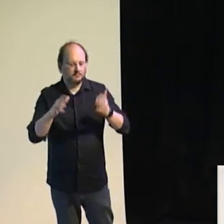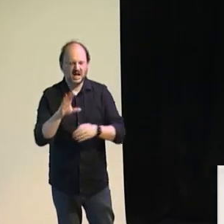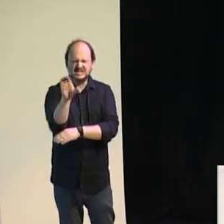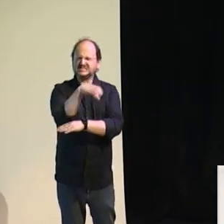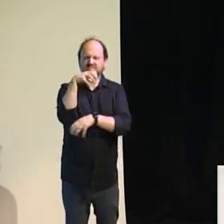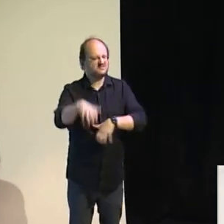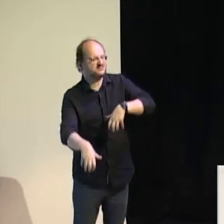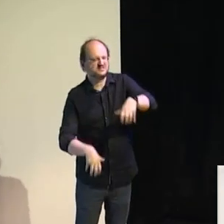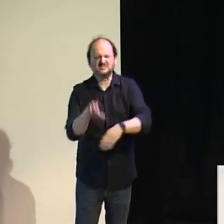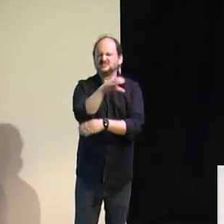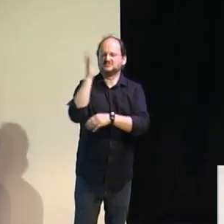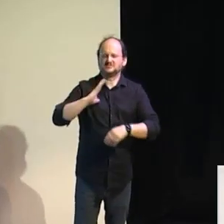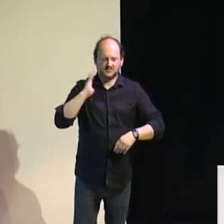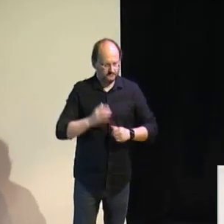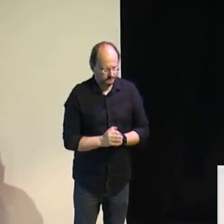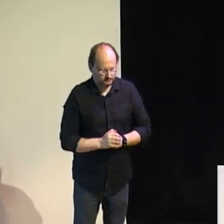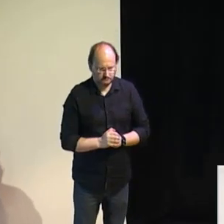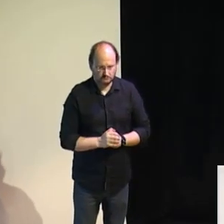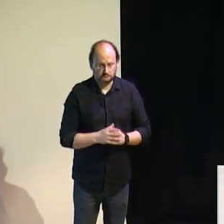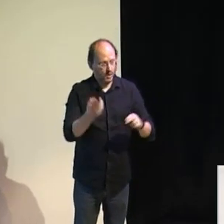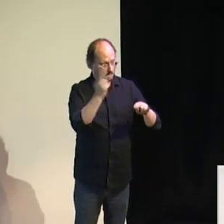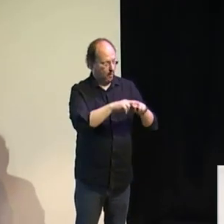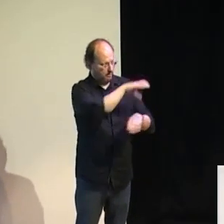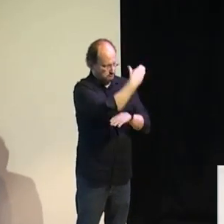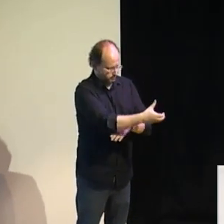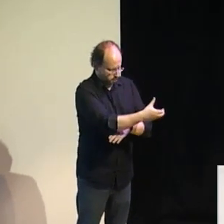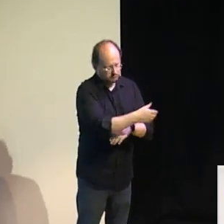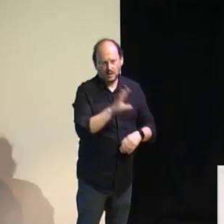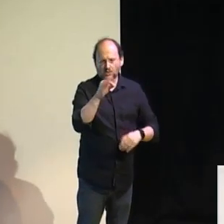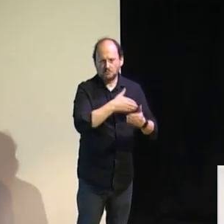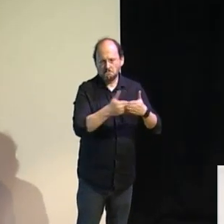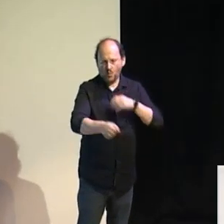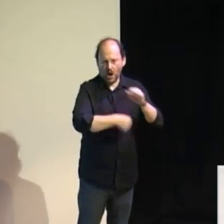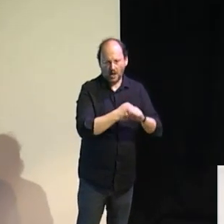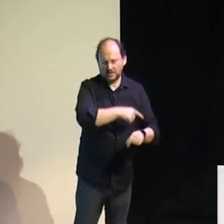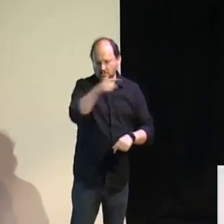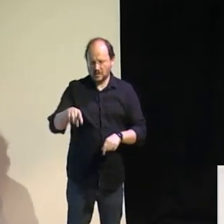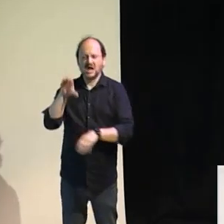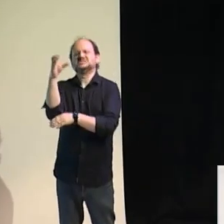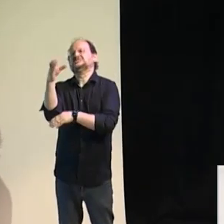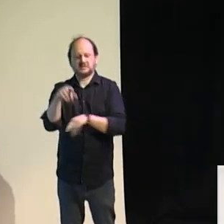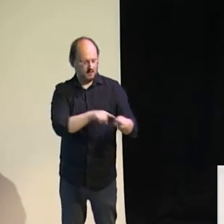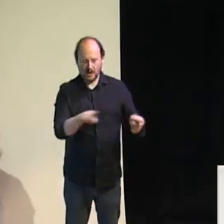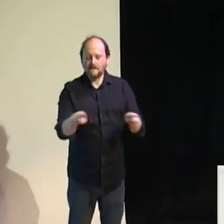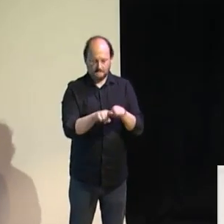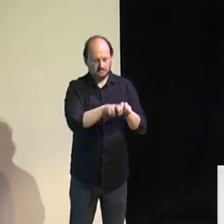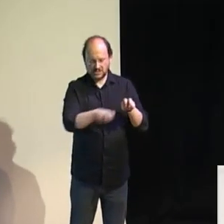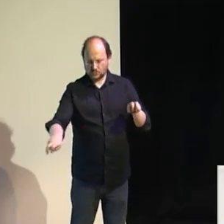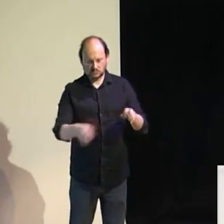voit une statue, on voit une explication, enfin une gestualité dans une statue, et on va pouvoir,